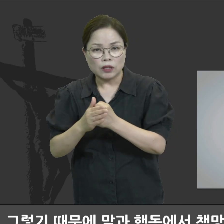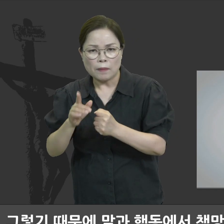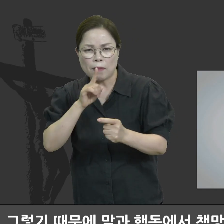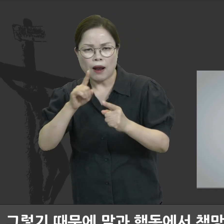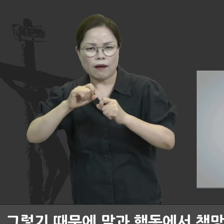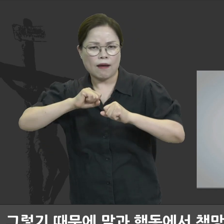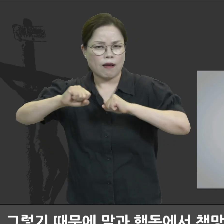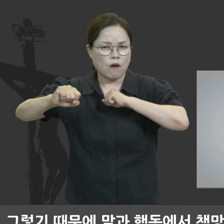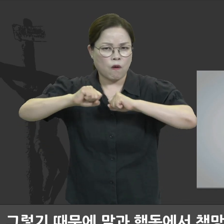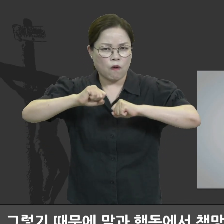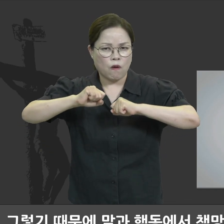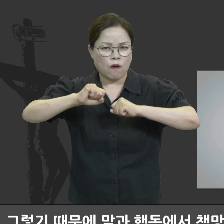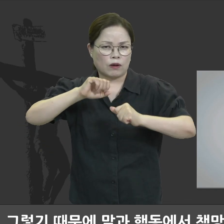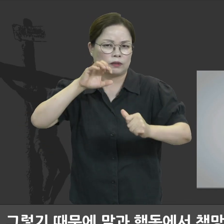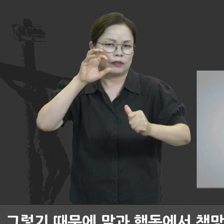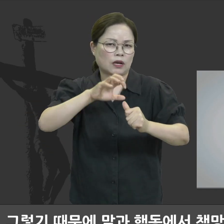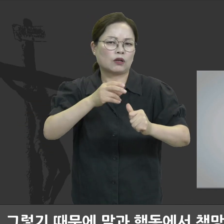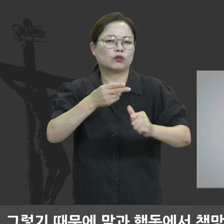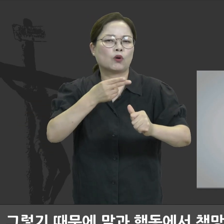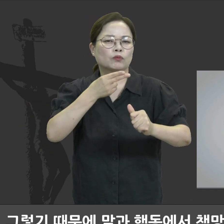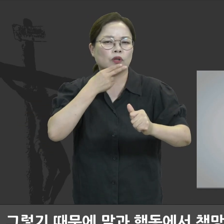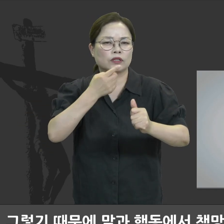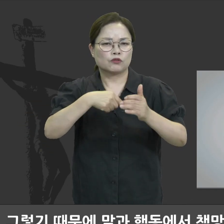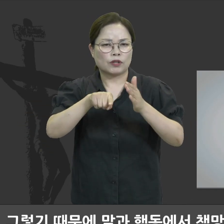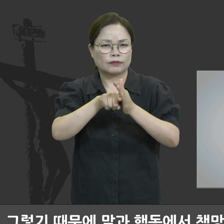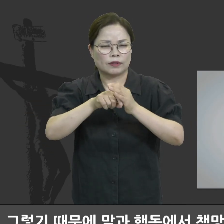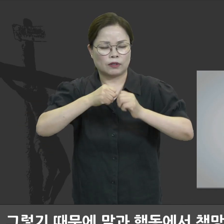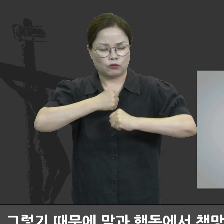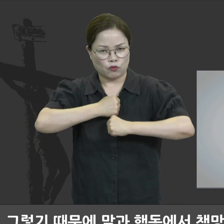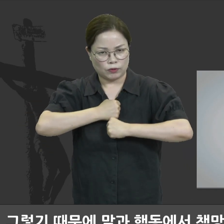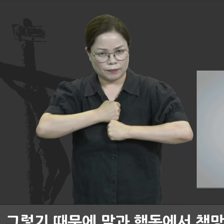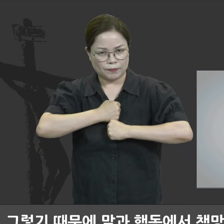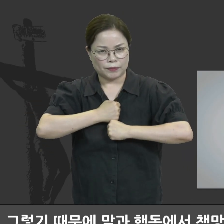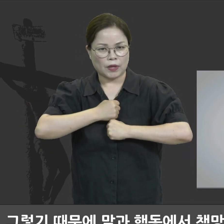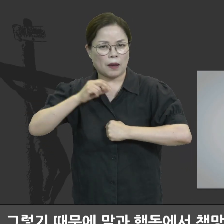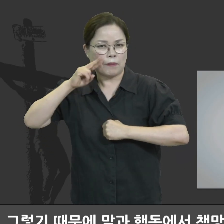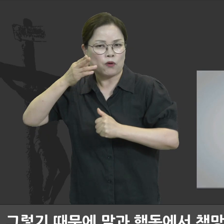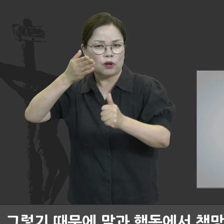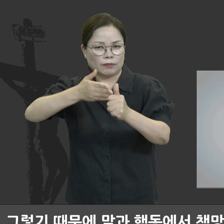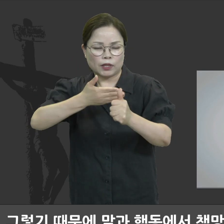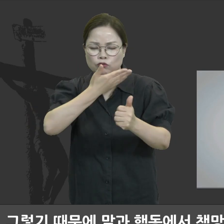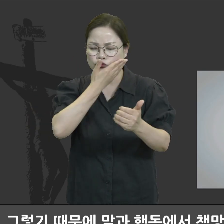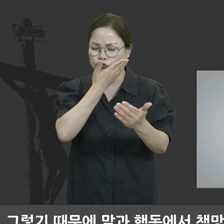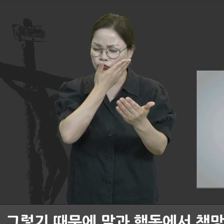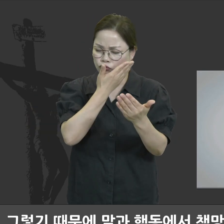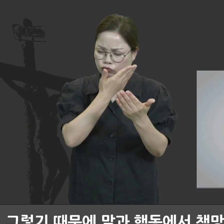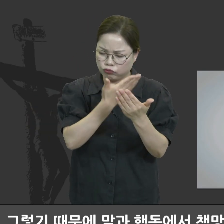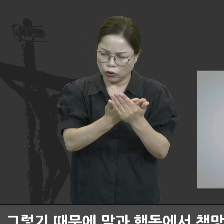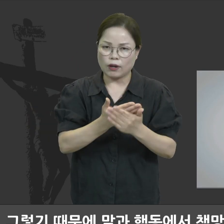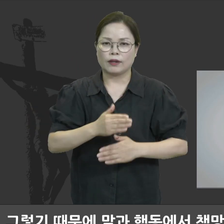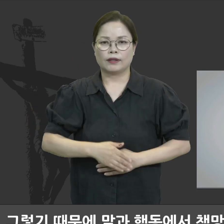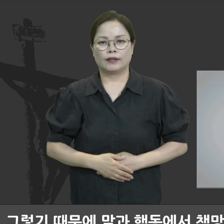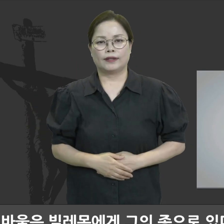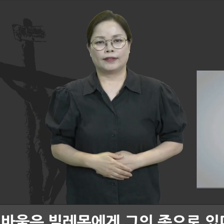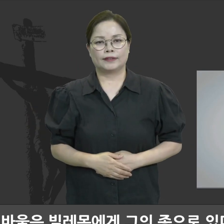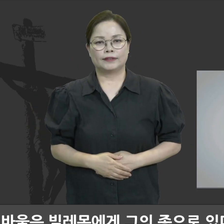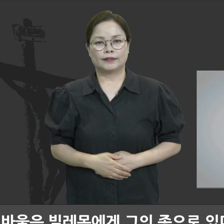때문에 말과 행동에서 책망할 것이 없도록 하라는 바울의 권면은 상당히 중요한